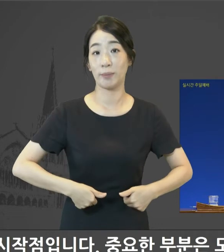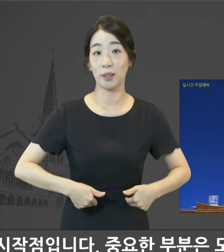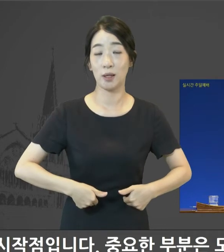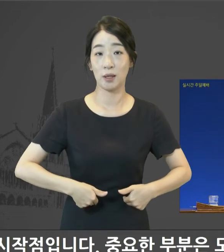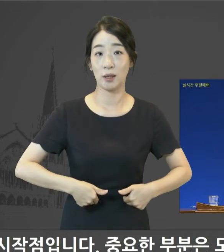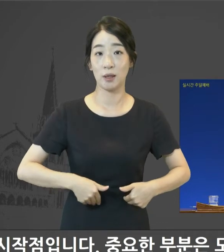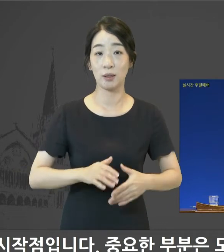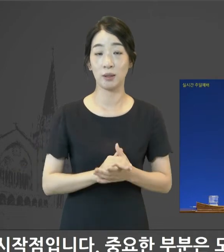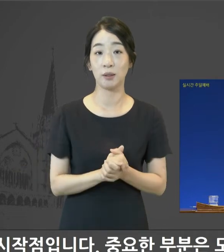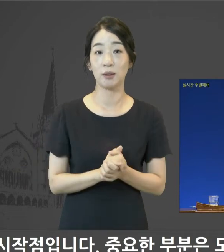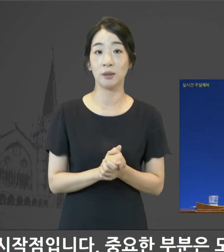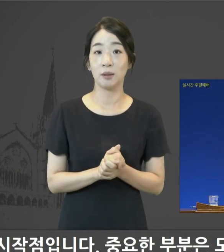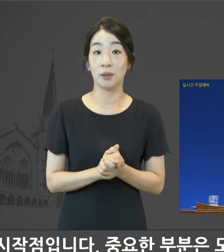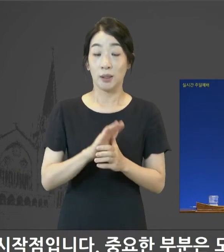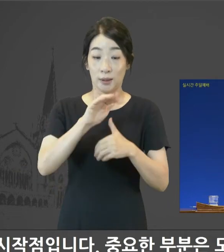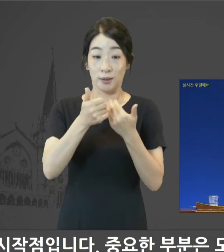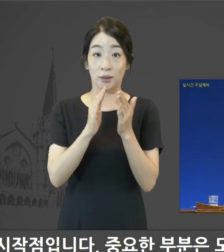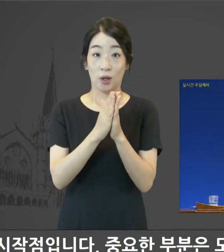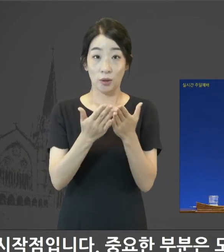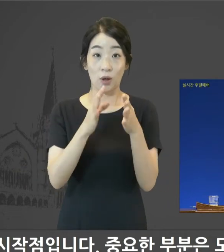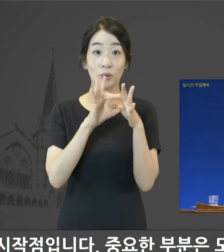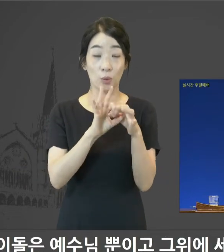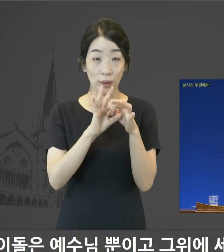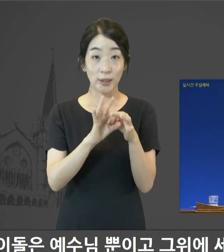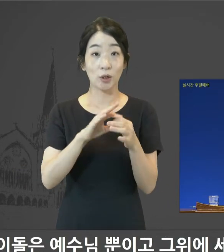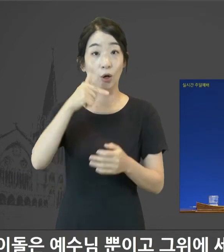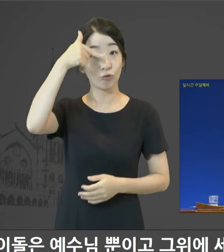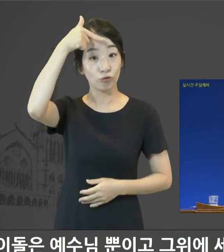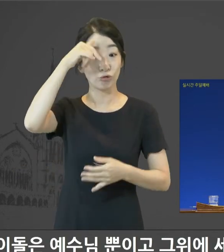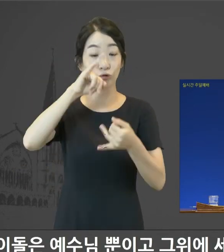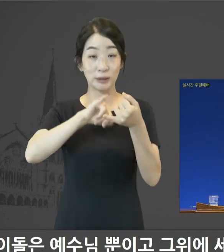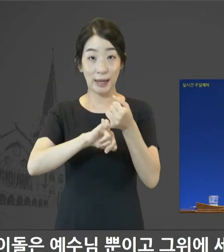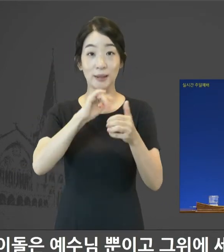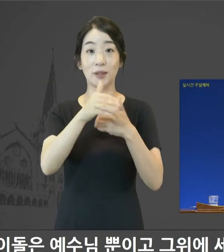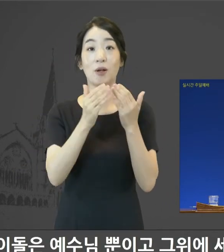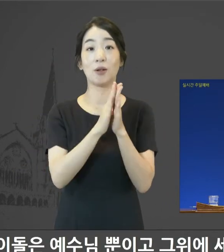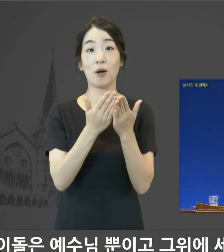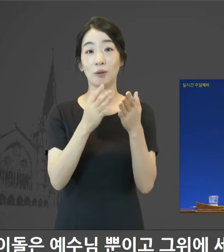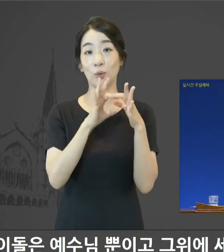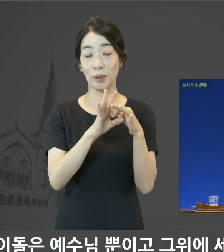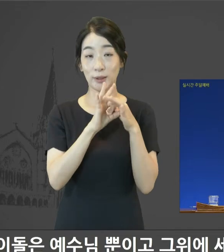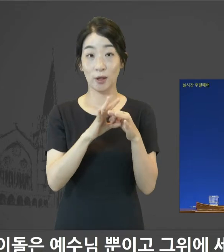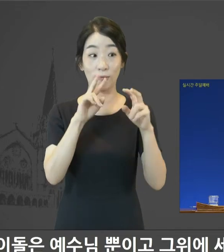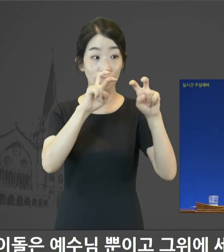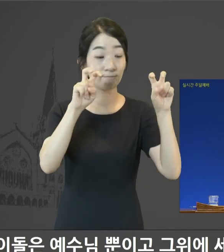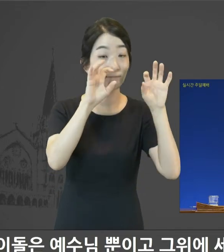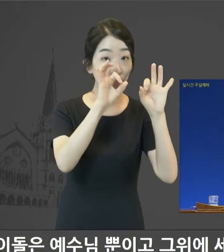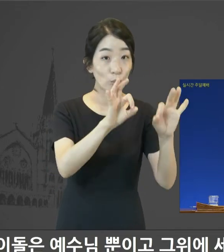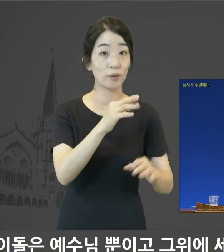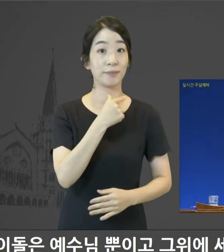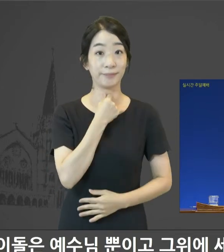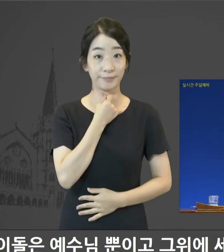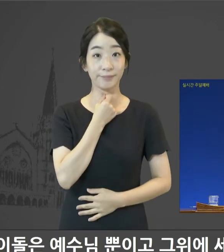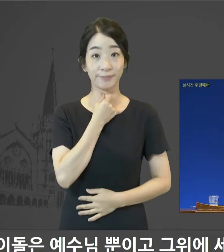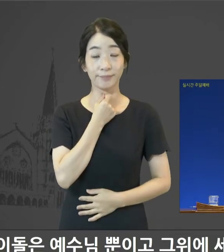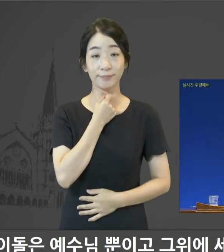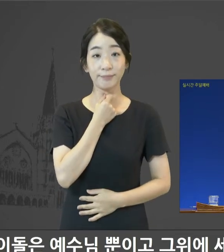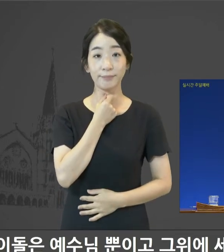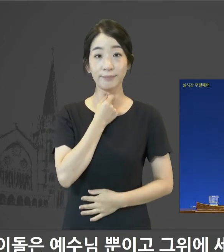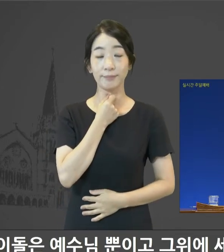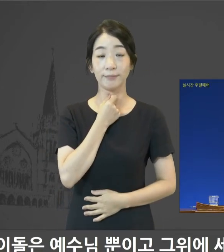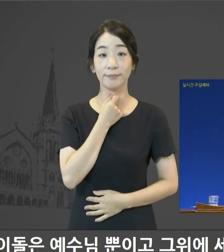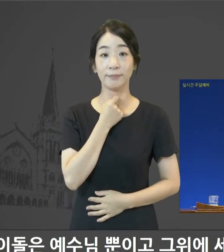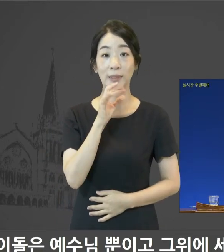돌인가, 우리 성경을 통해서, 구약 성경을 통해서 짚어봤으면 좋겠습니다. 두 구절을 살펴볼 텐데,